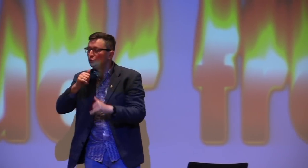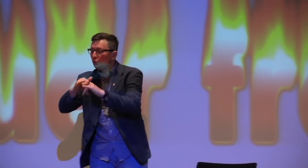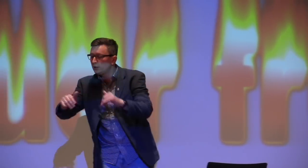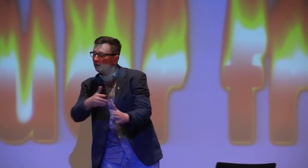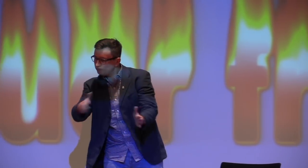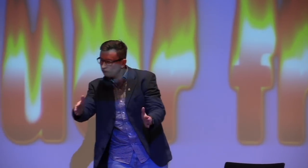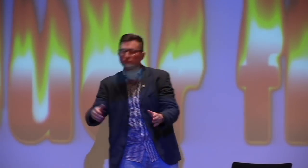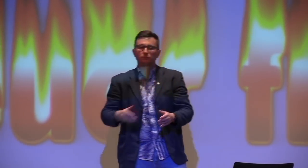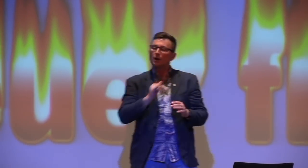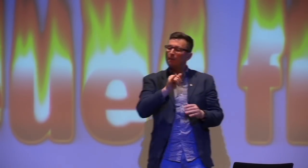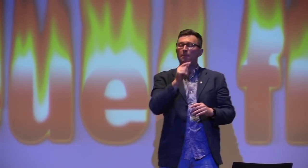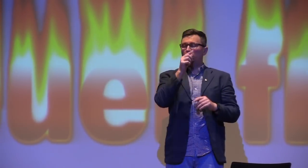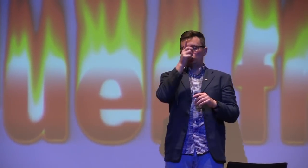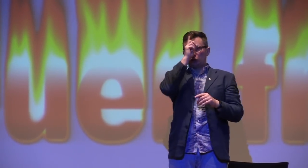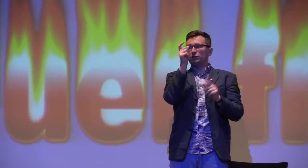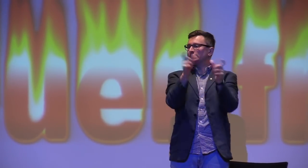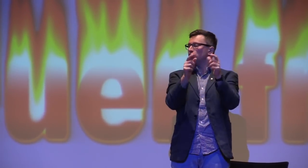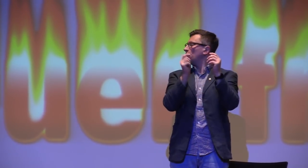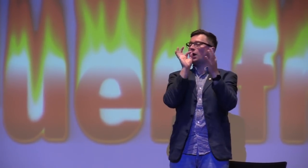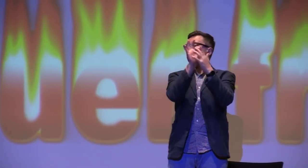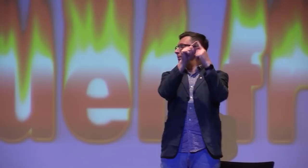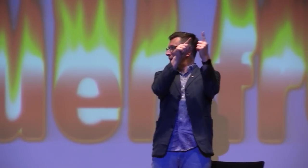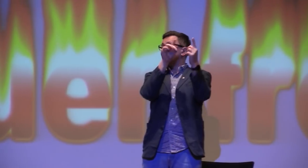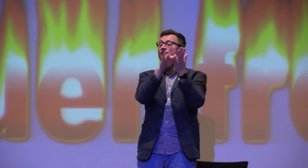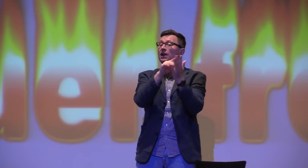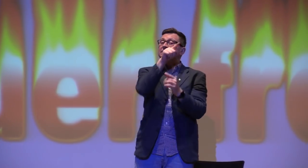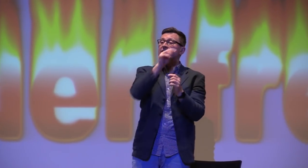Naja, so lief das halt. Anträge fürs Kindercamp oder eben die anderen Projekte.